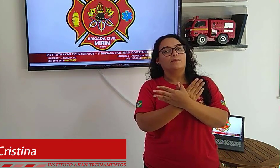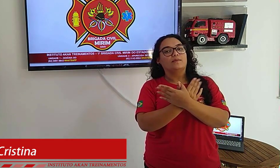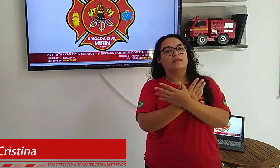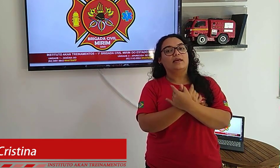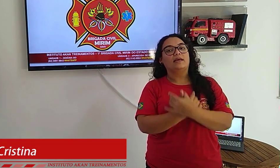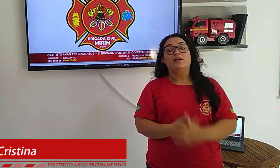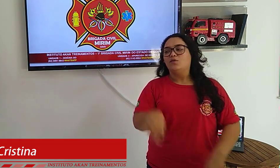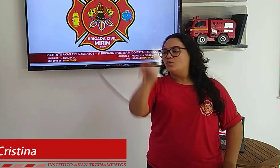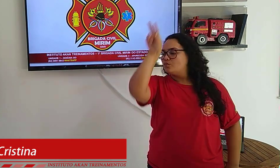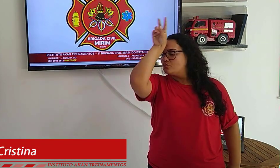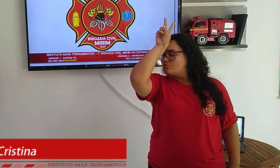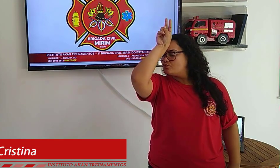né?